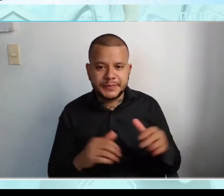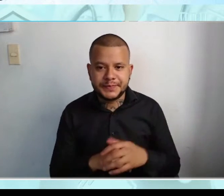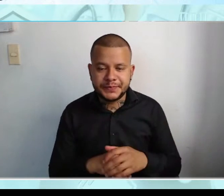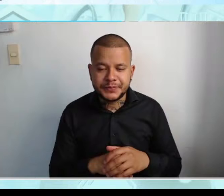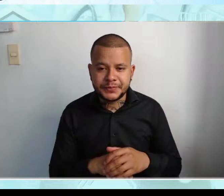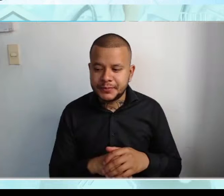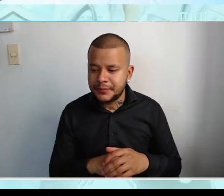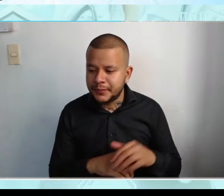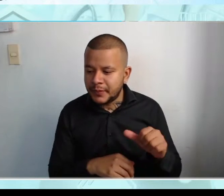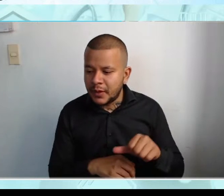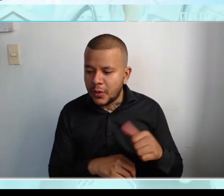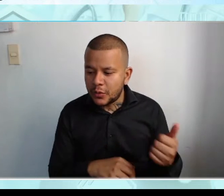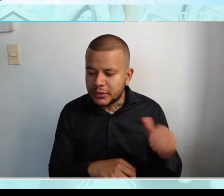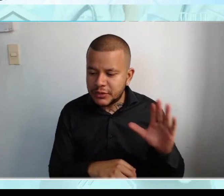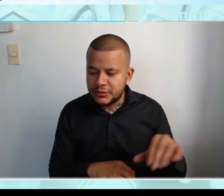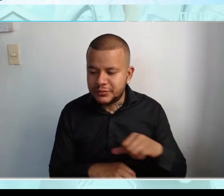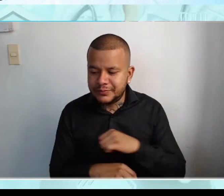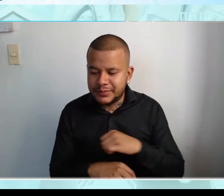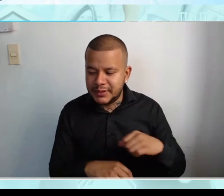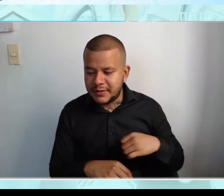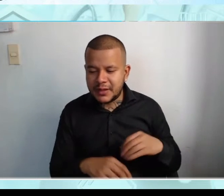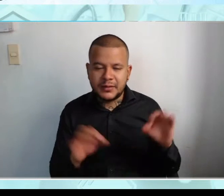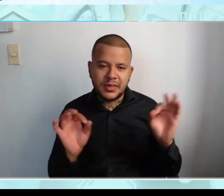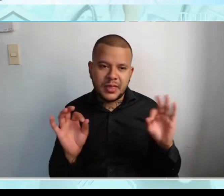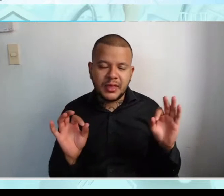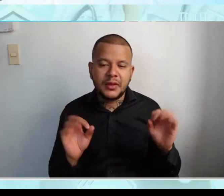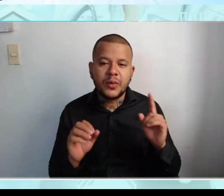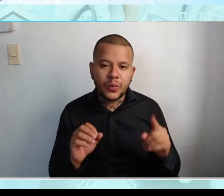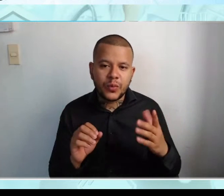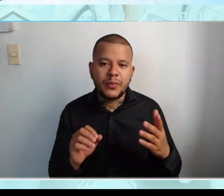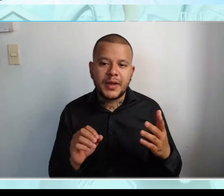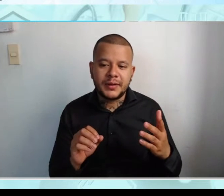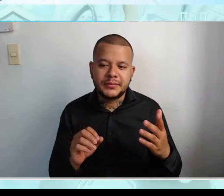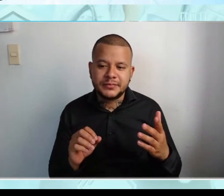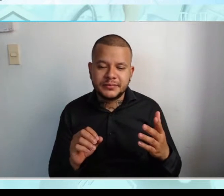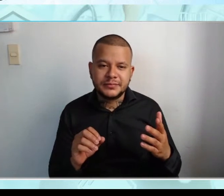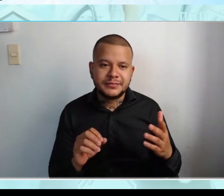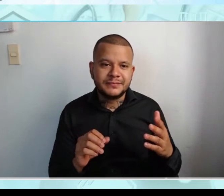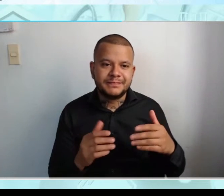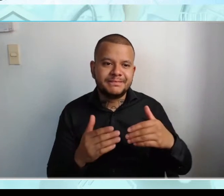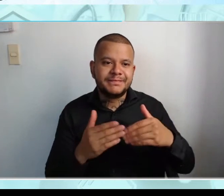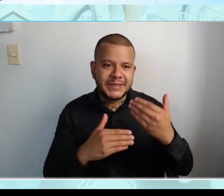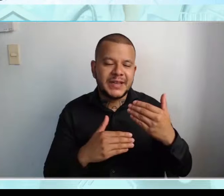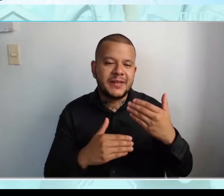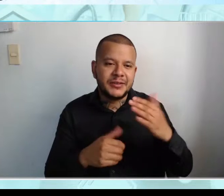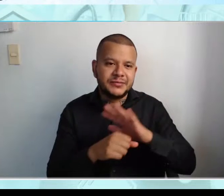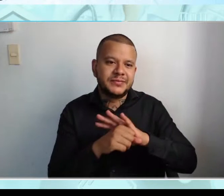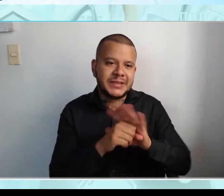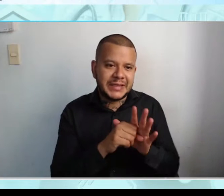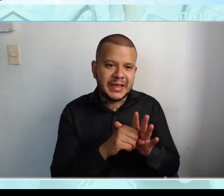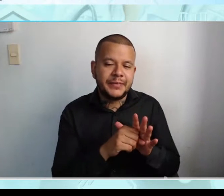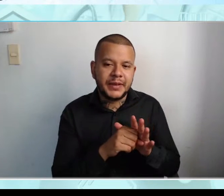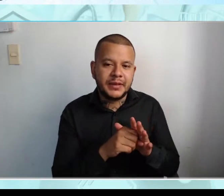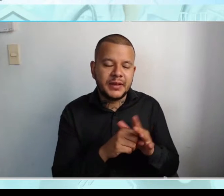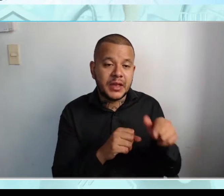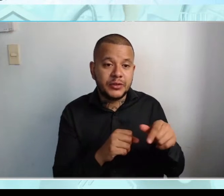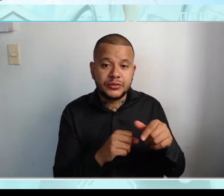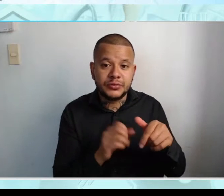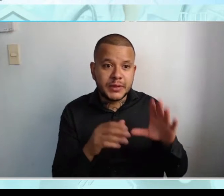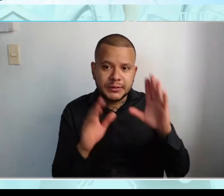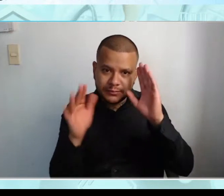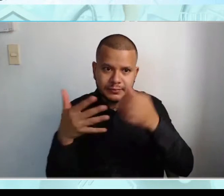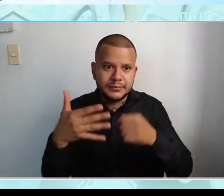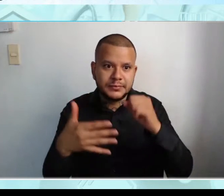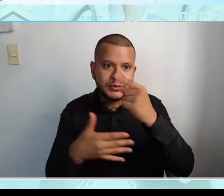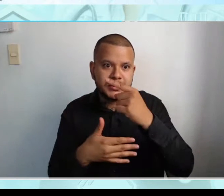Otras, de pronto de carácter privado, no lo hicieron, porque precisamente estábamos en el inicio de la pandemia y tenían que priorizar